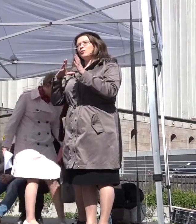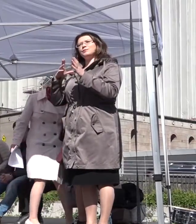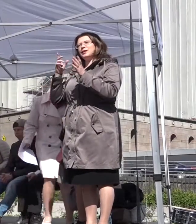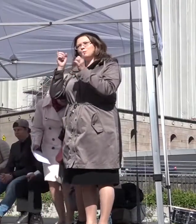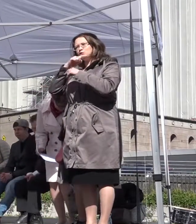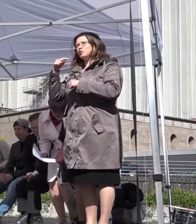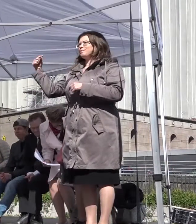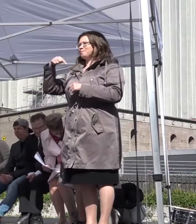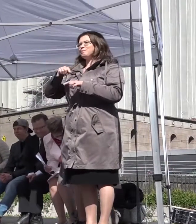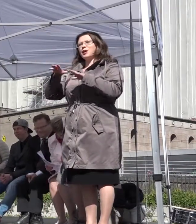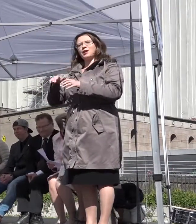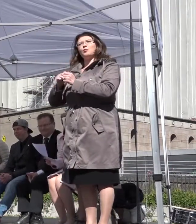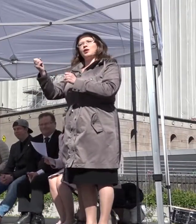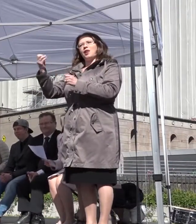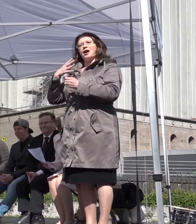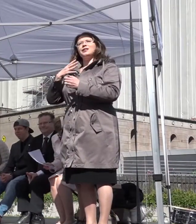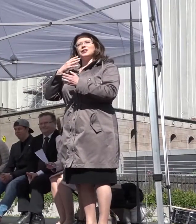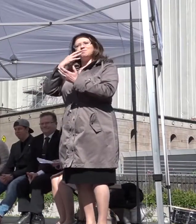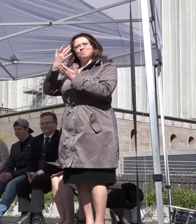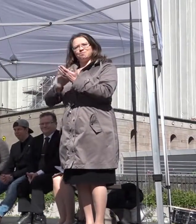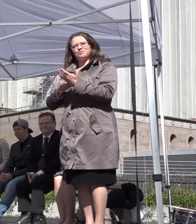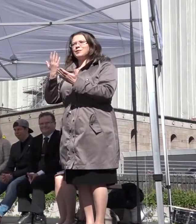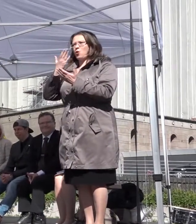hän lähetti meille tervehdyksen, jonka luen nyt.